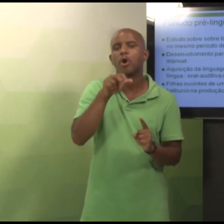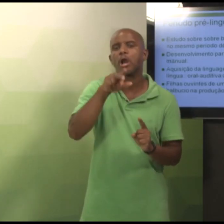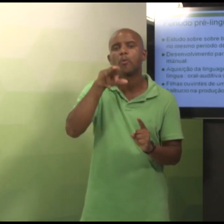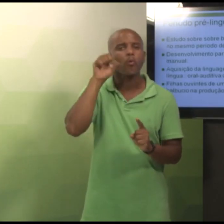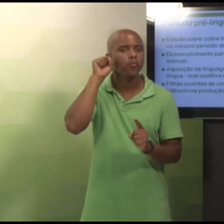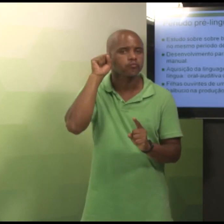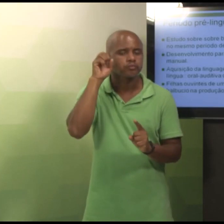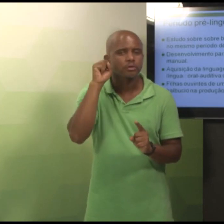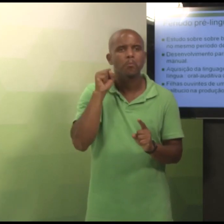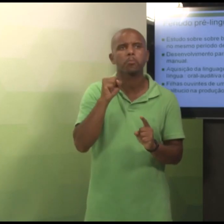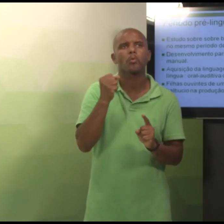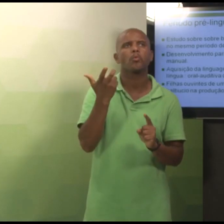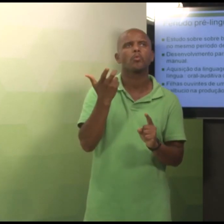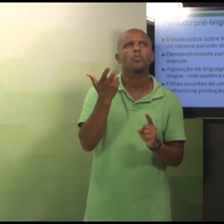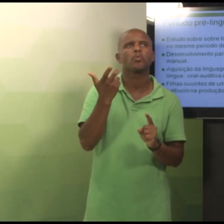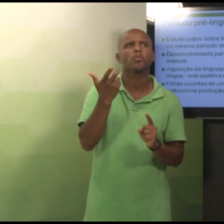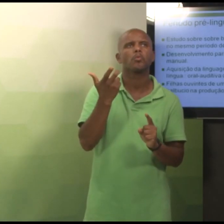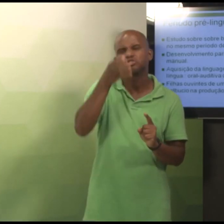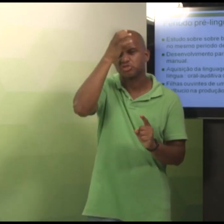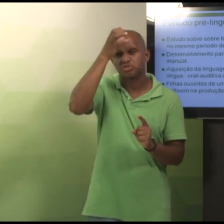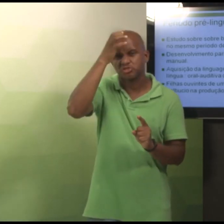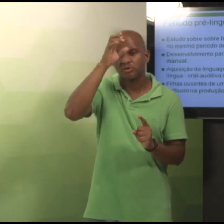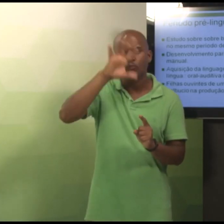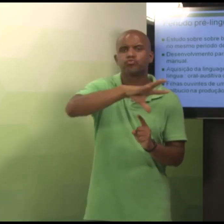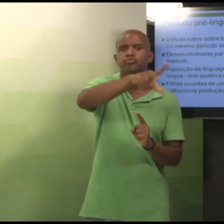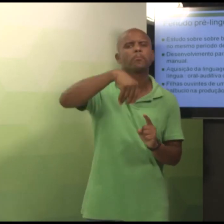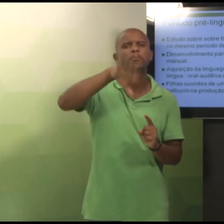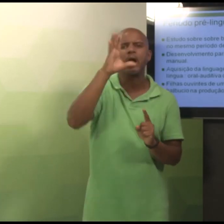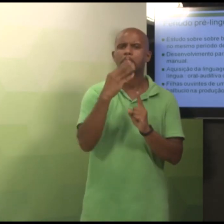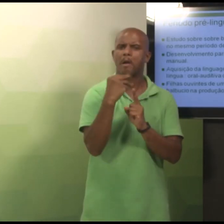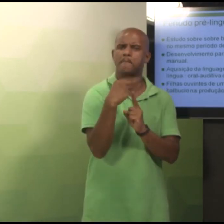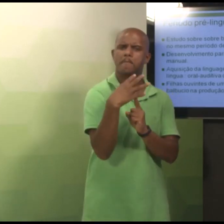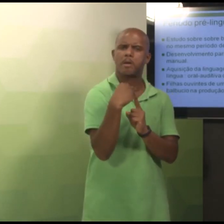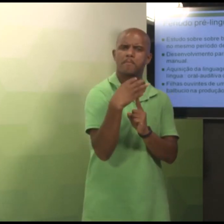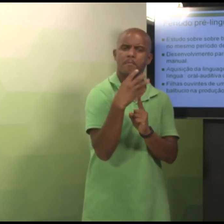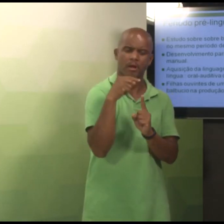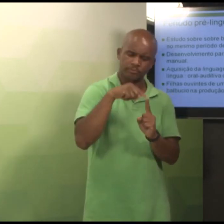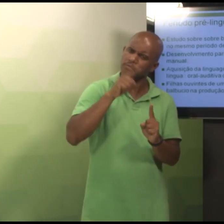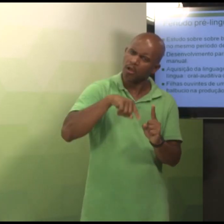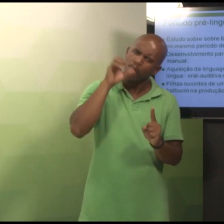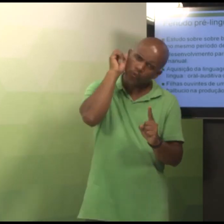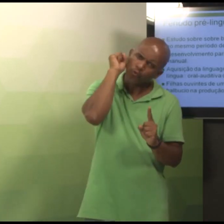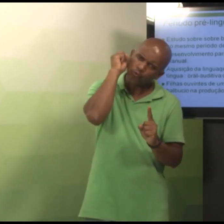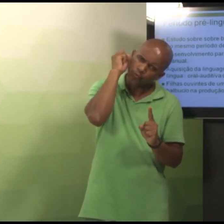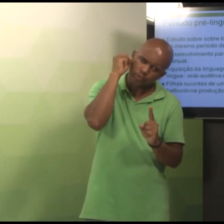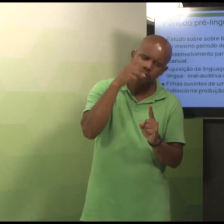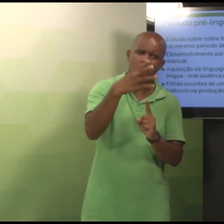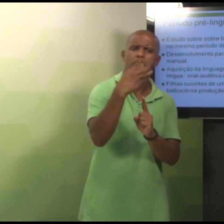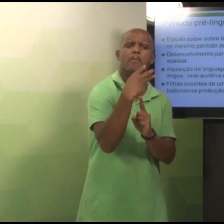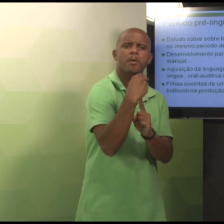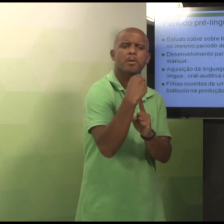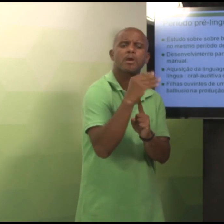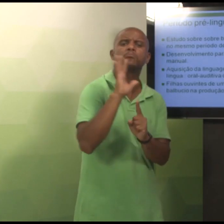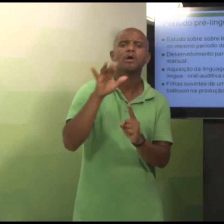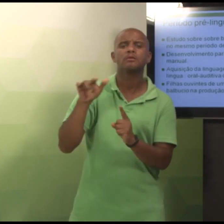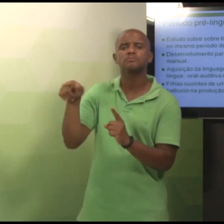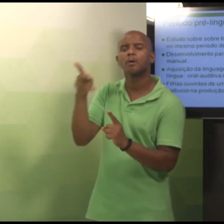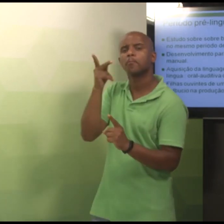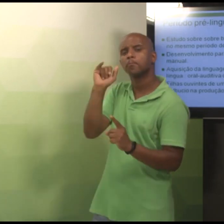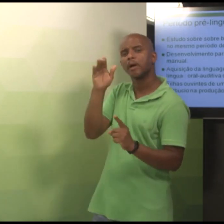receber influência do contexto, do meio, dos avós, dos ouvintes, dos tios, de todos que estão